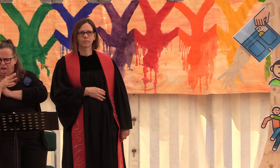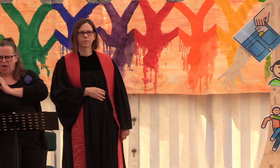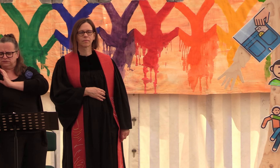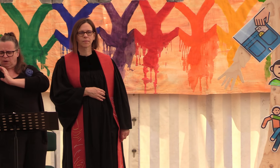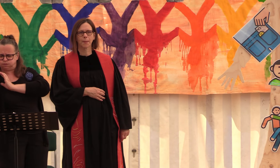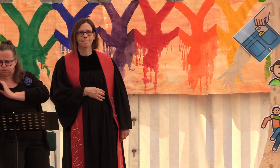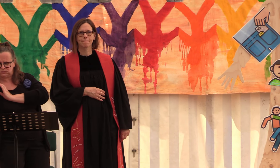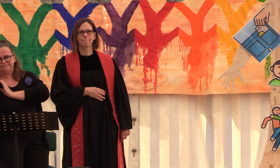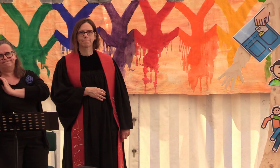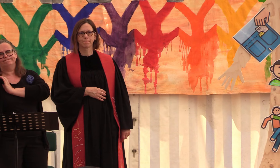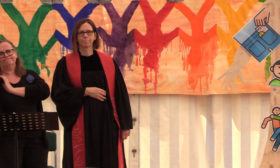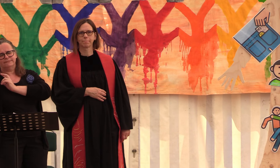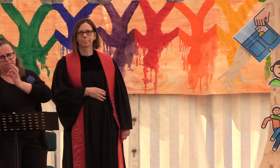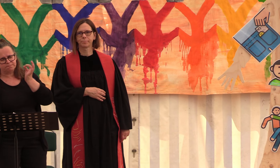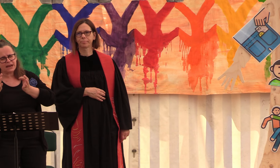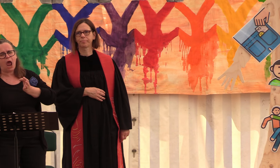Mensch.